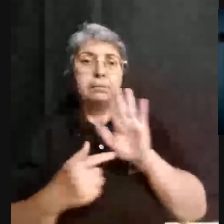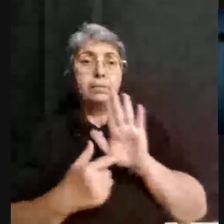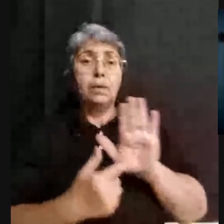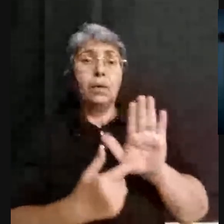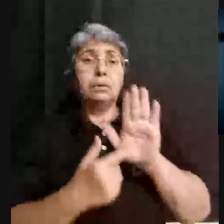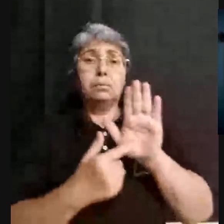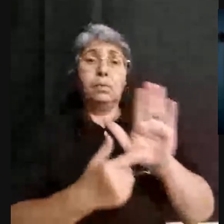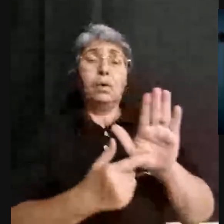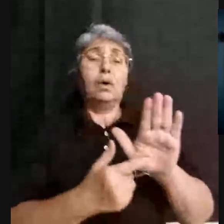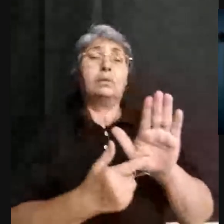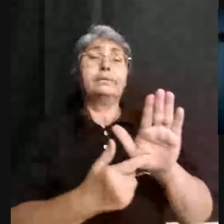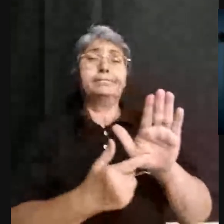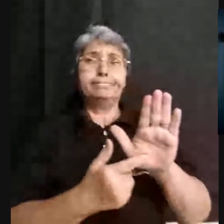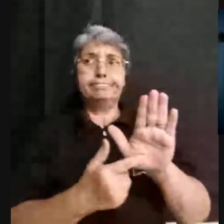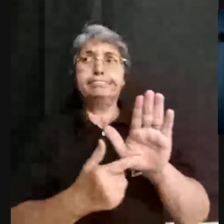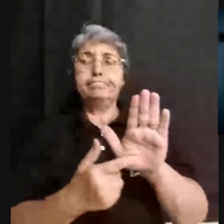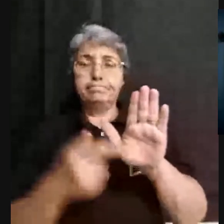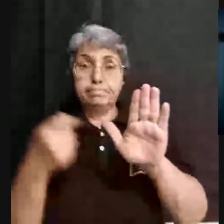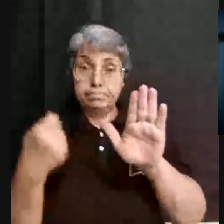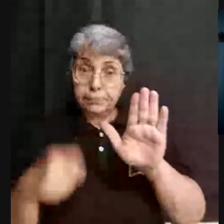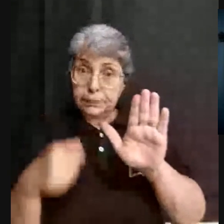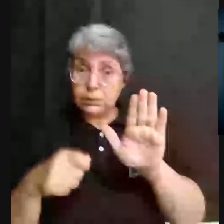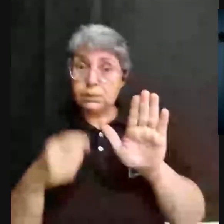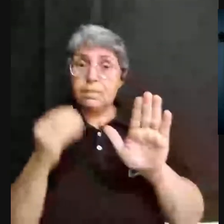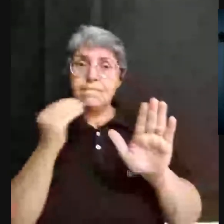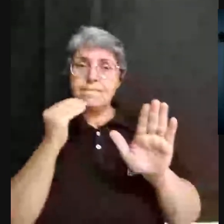e quem sabe seja uma oportunidade para